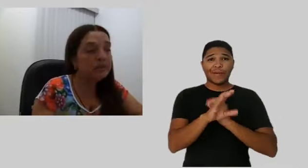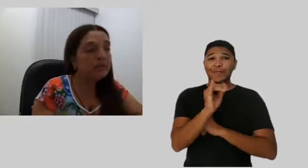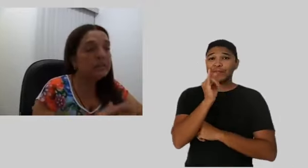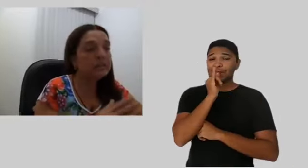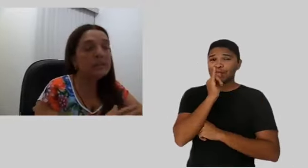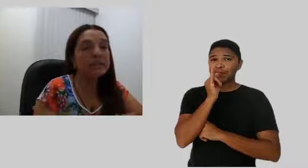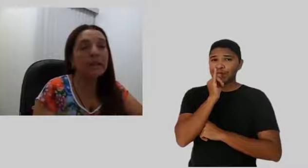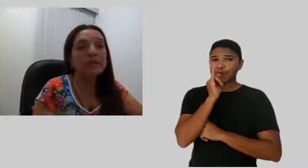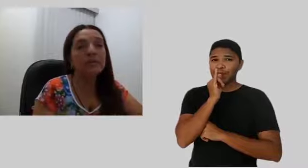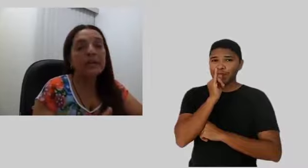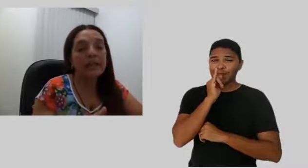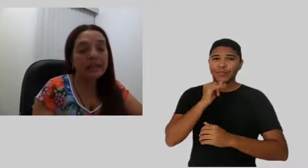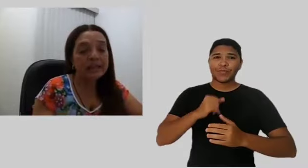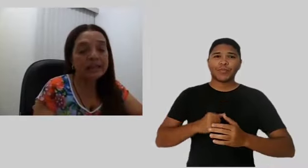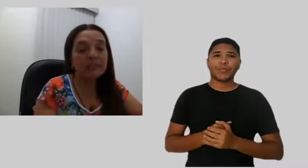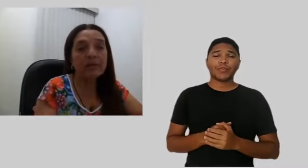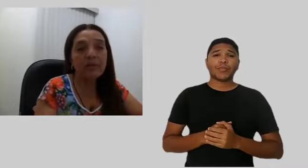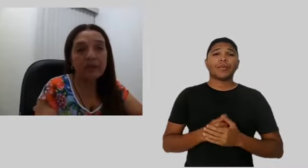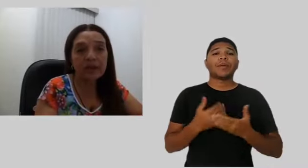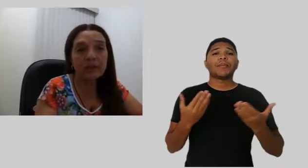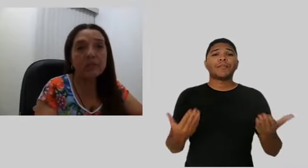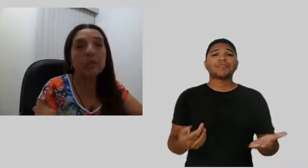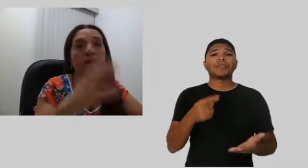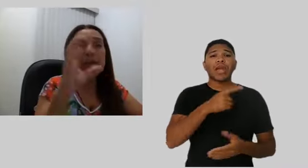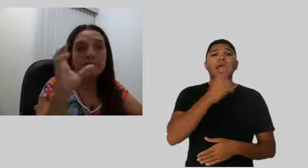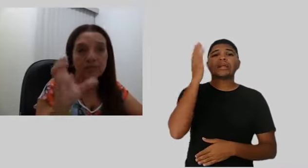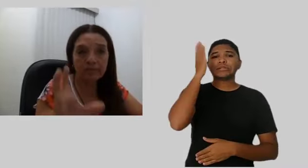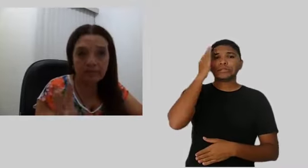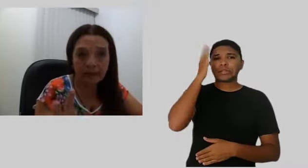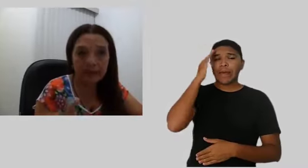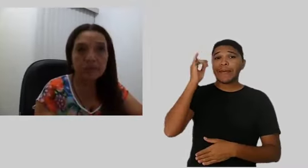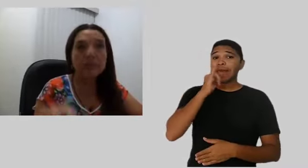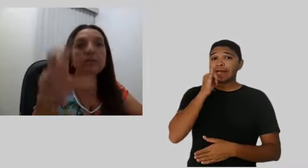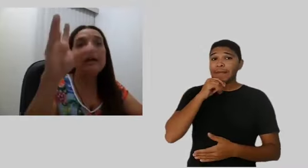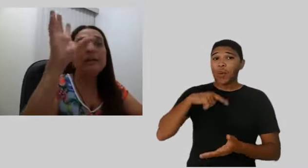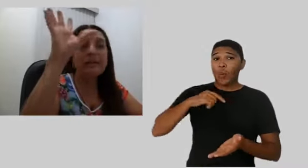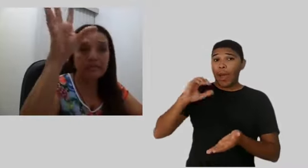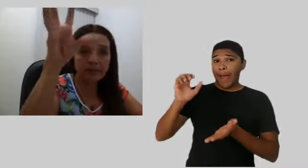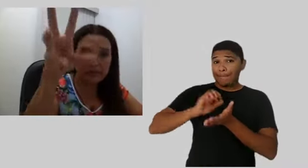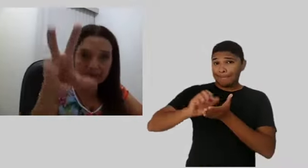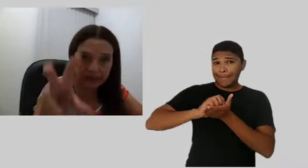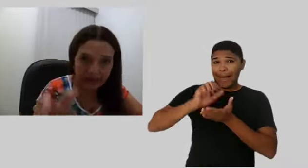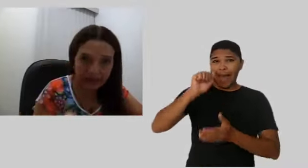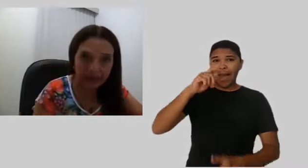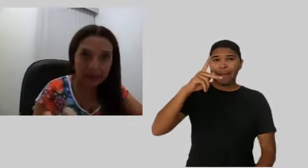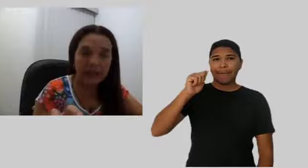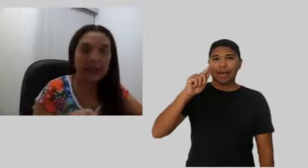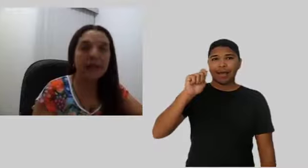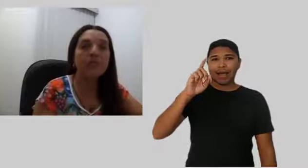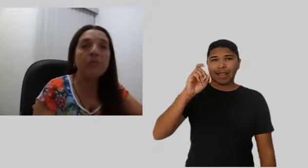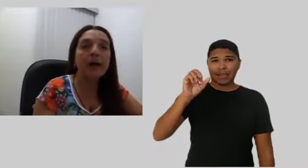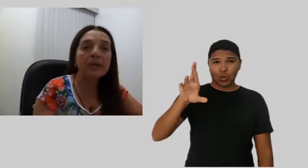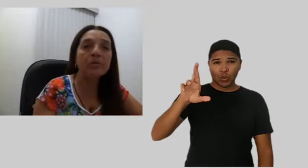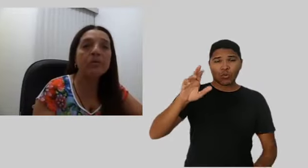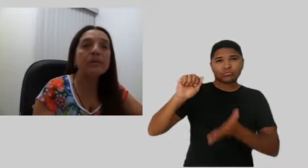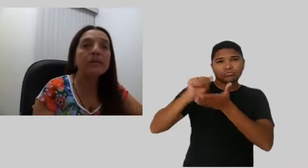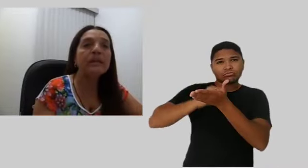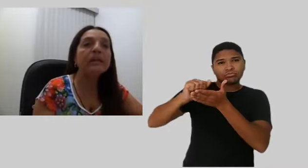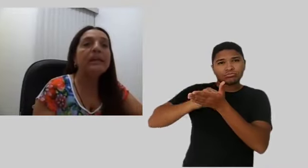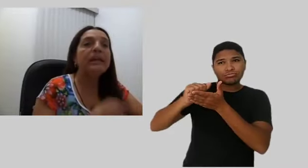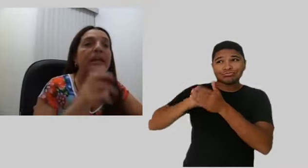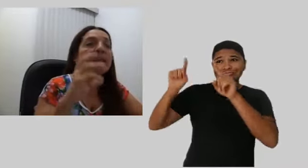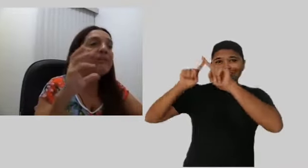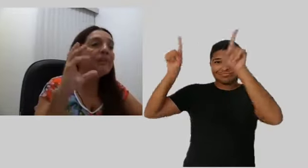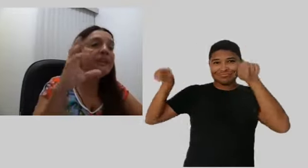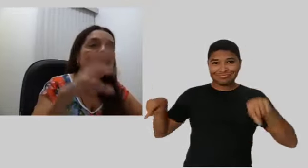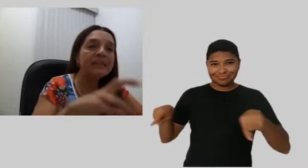criança no início desse estágio, ela sabia que o nome apagador serve para apagar o quadro,